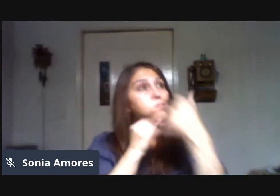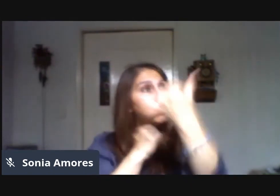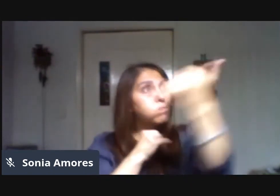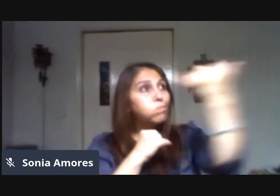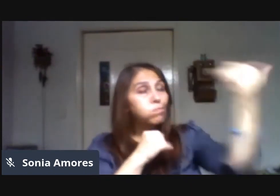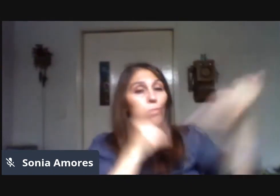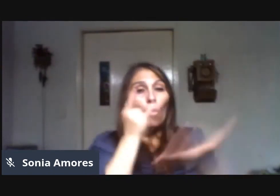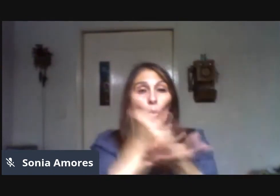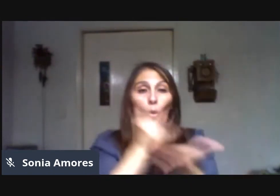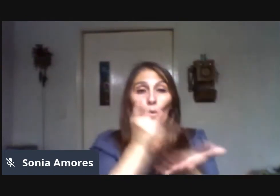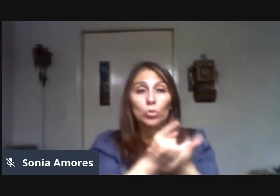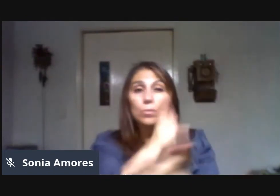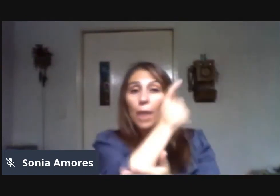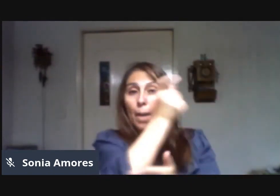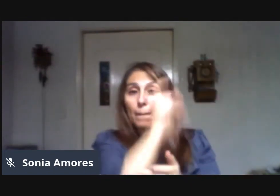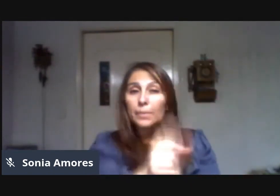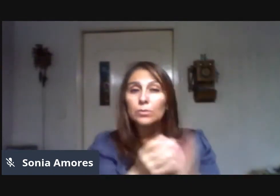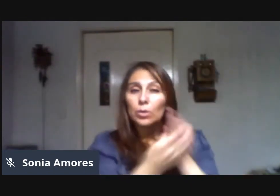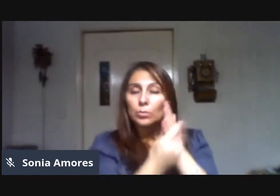se está dando por cuenta